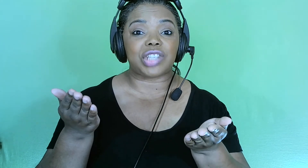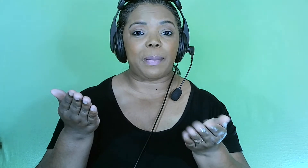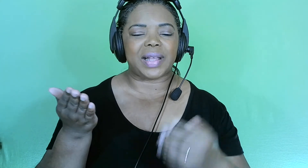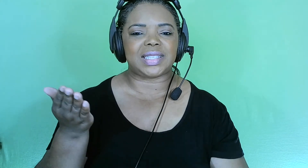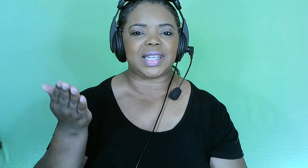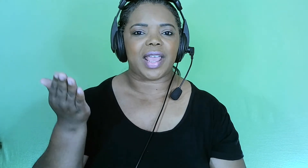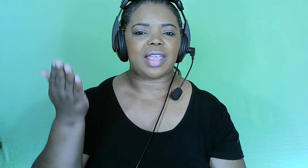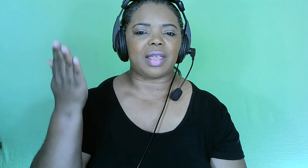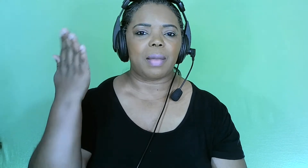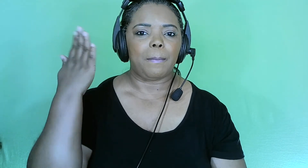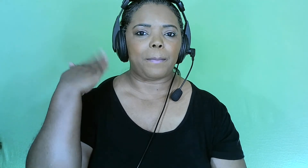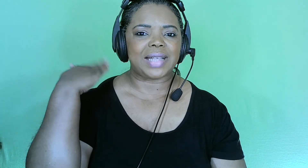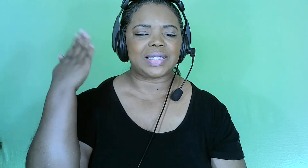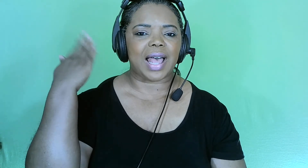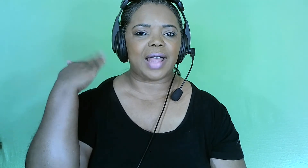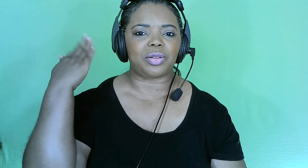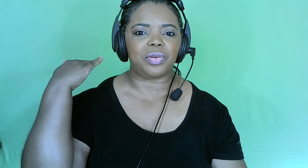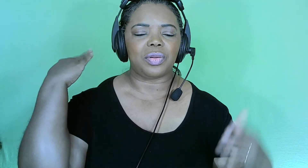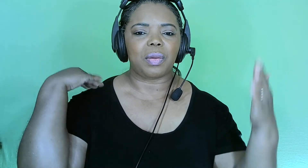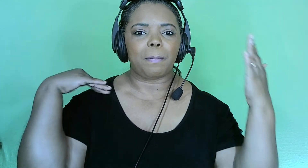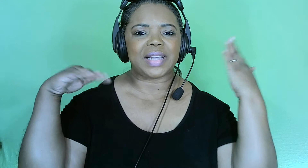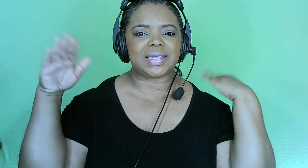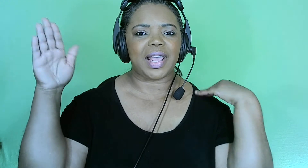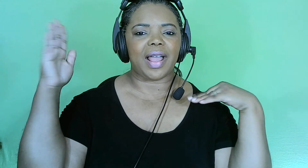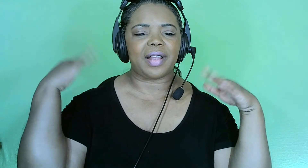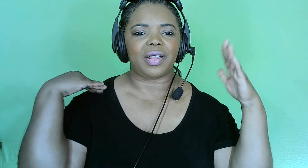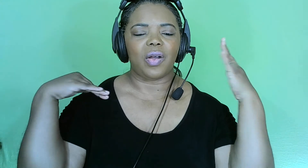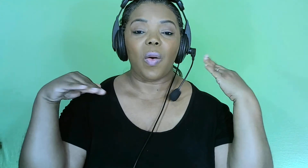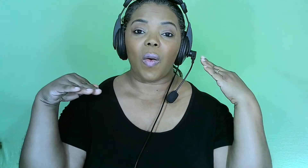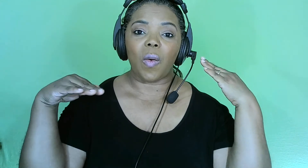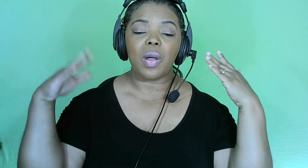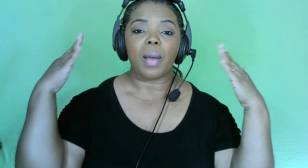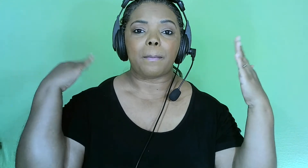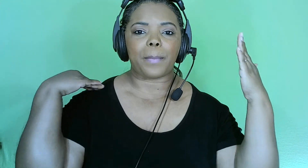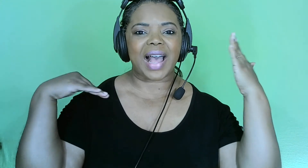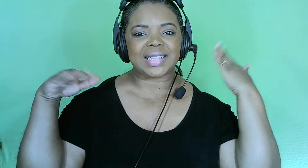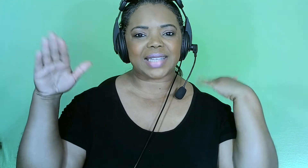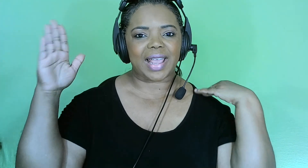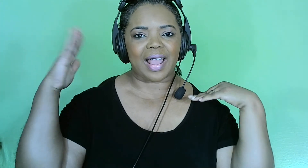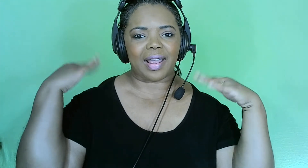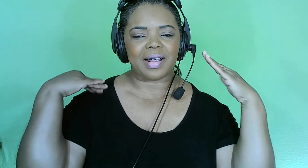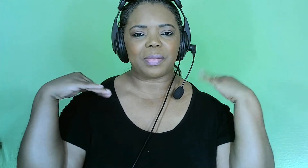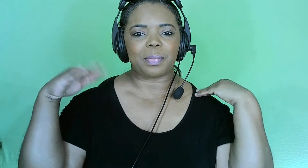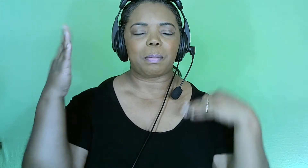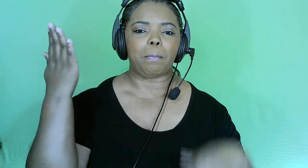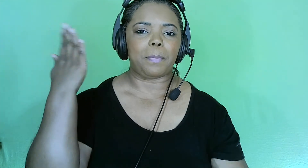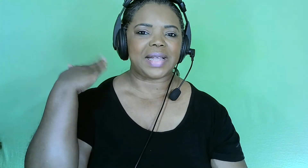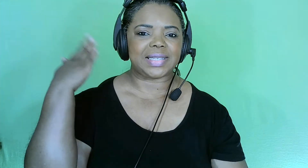já passeei. Passado, passear. Ou passear,